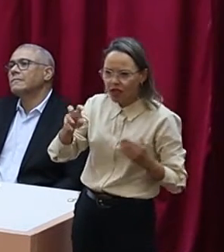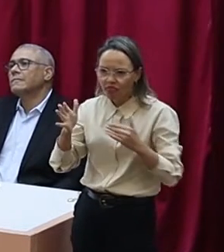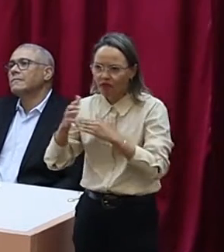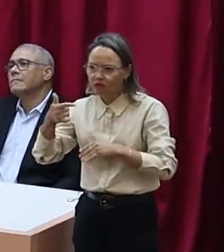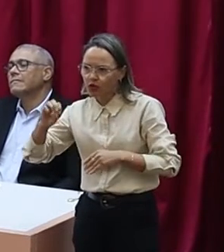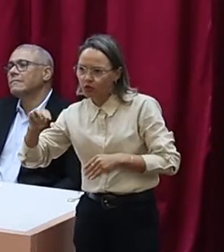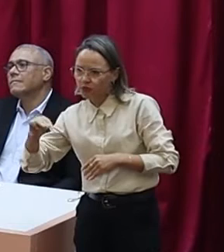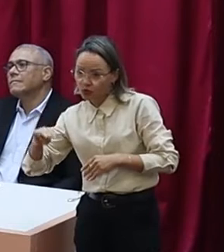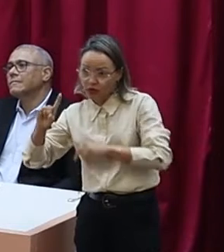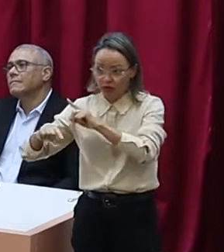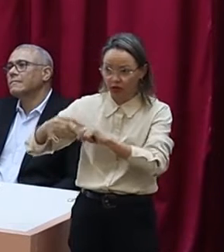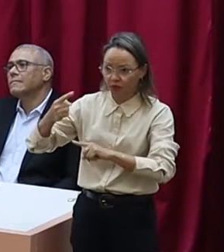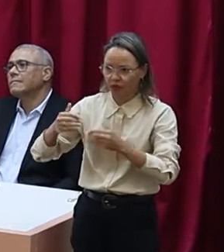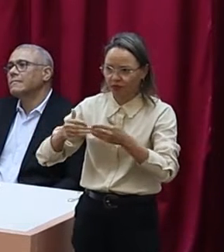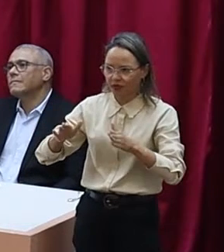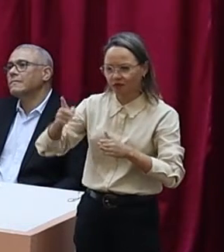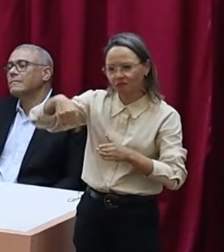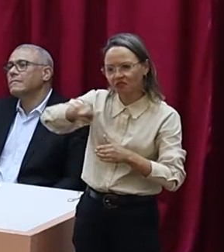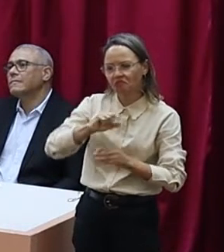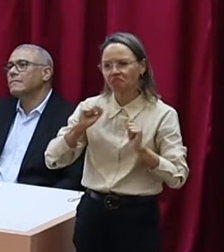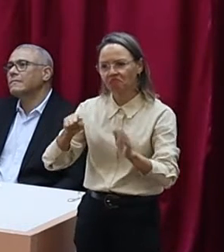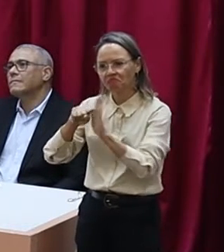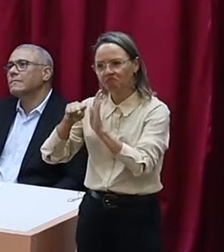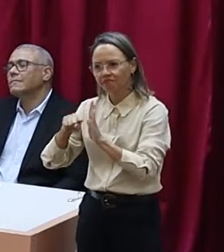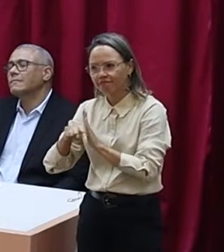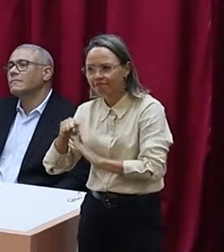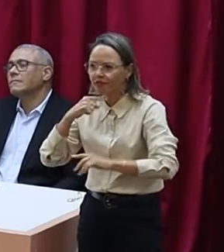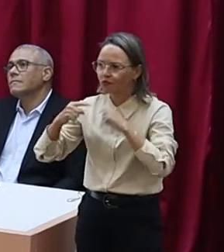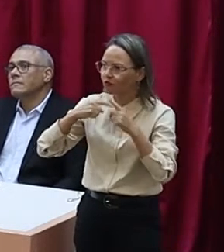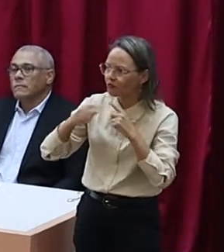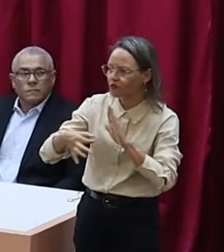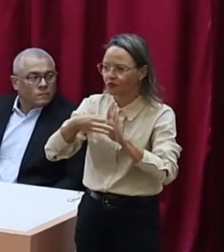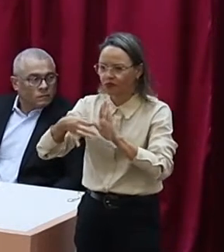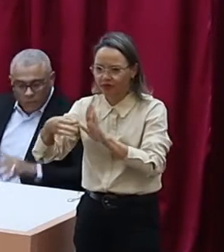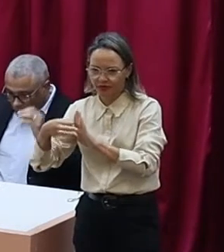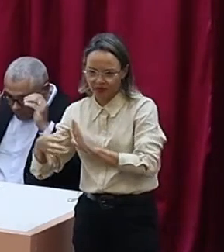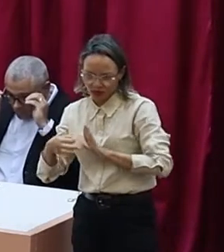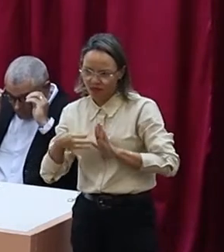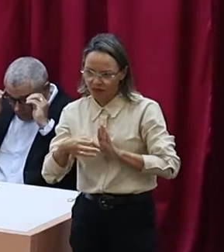minutos, e depois a gente vai abrir espaço para que vocês façam suas perguntas, os seus comentários.